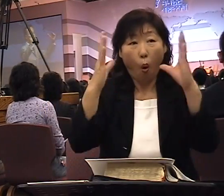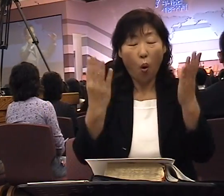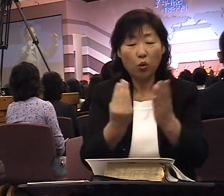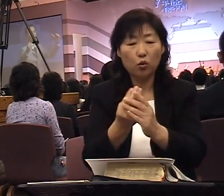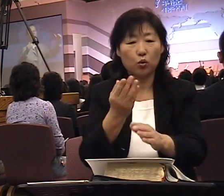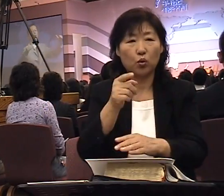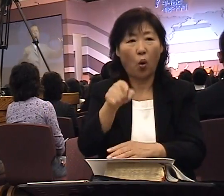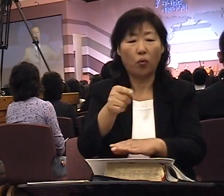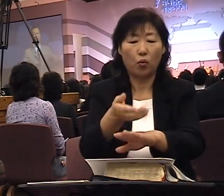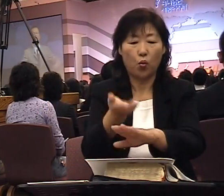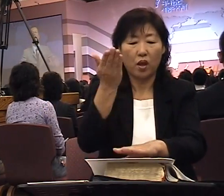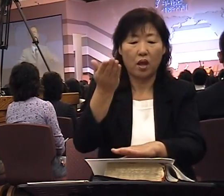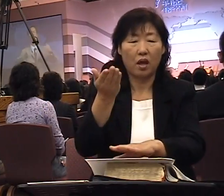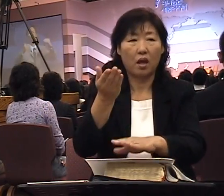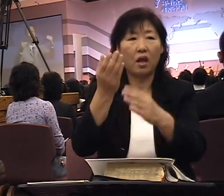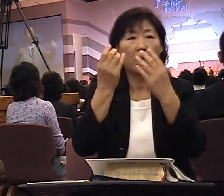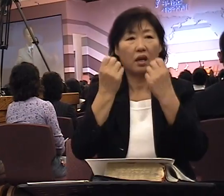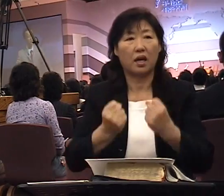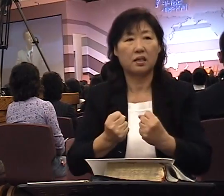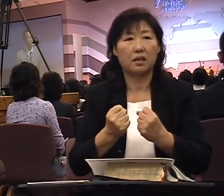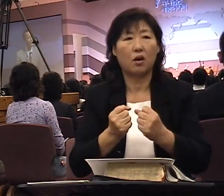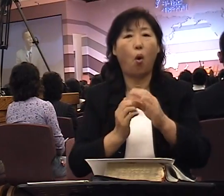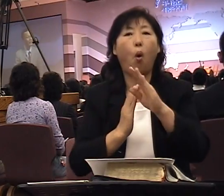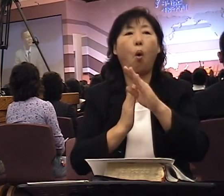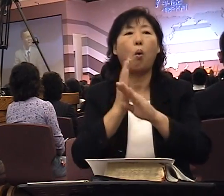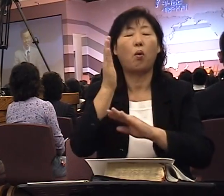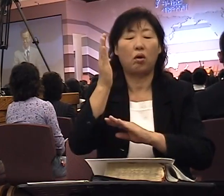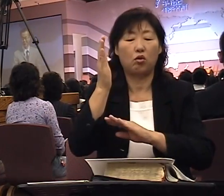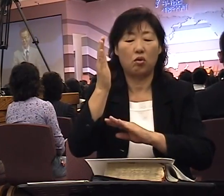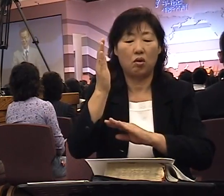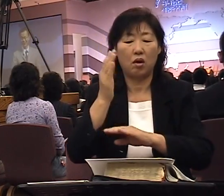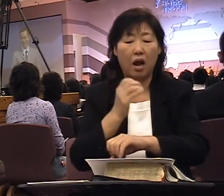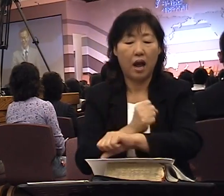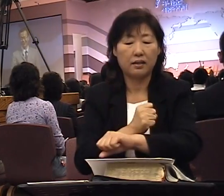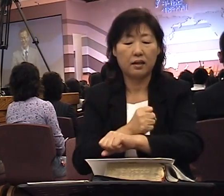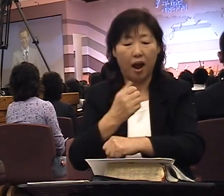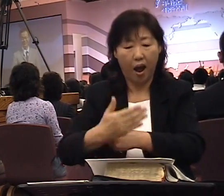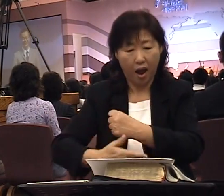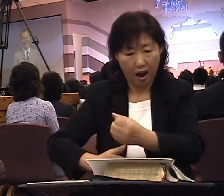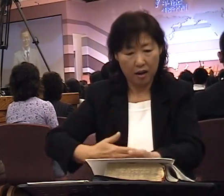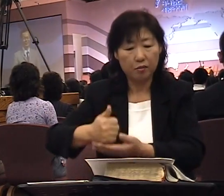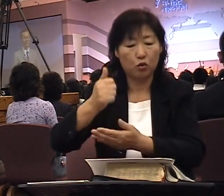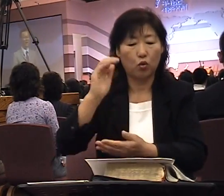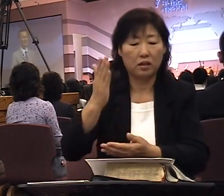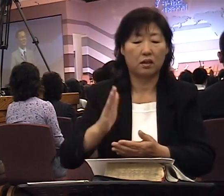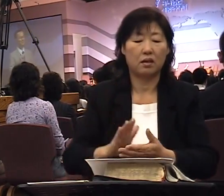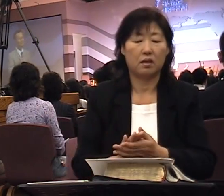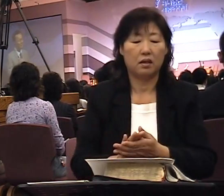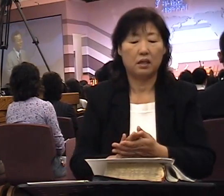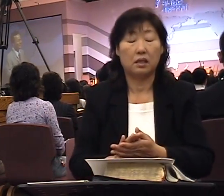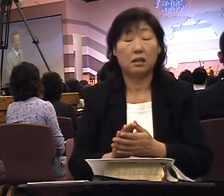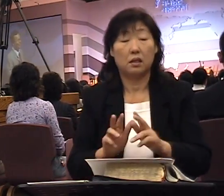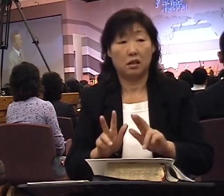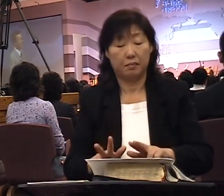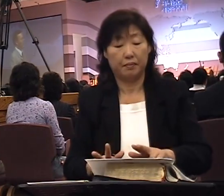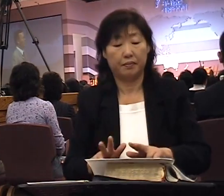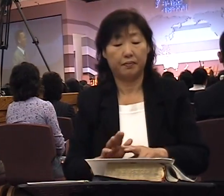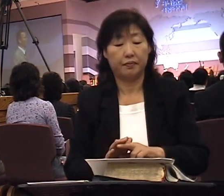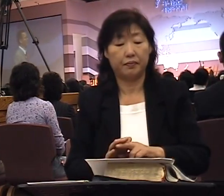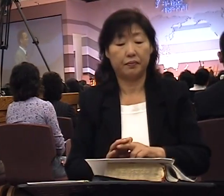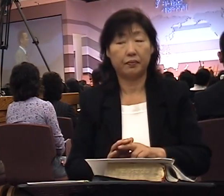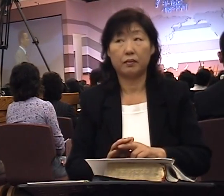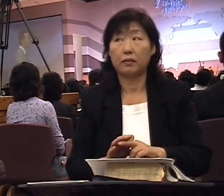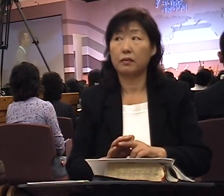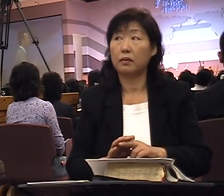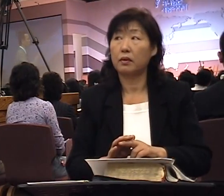위에 계셔서 overrule 하시는 하나님이 되신다. 여러분 제가 지금 사용한